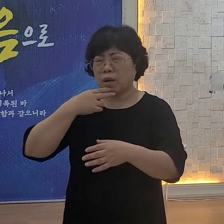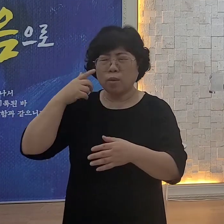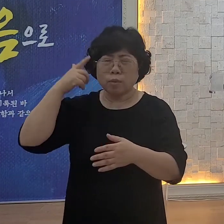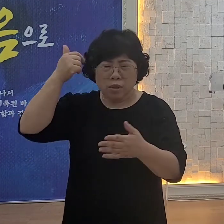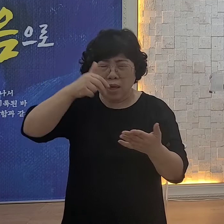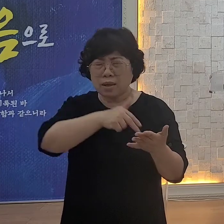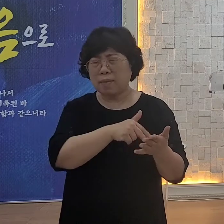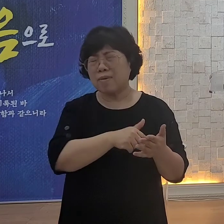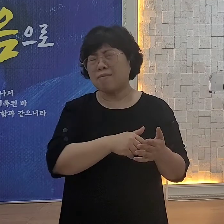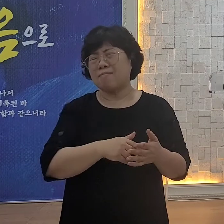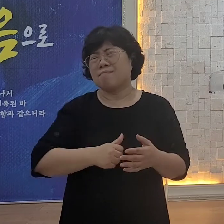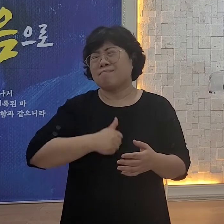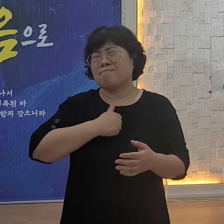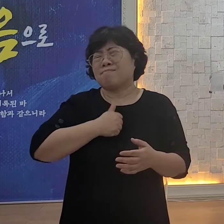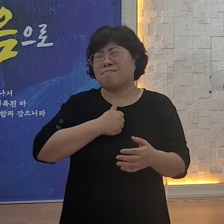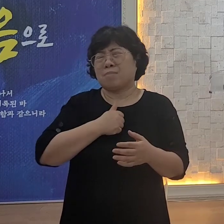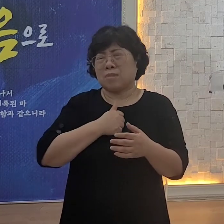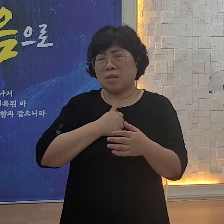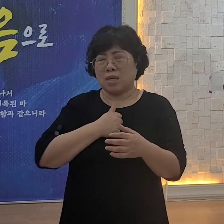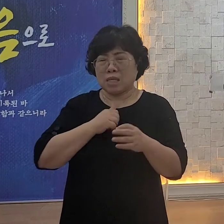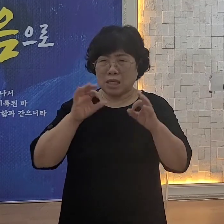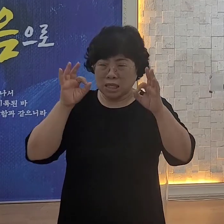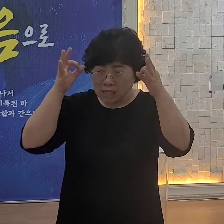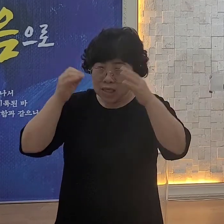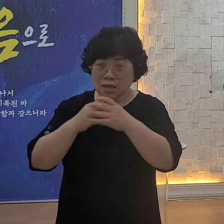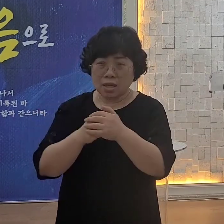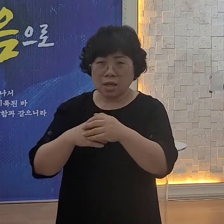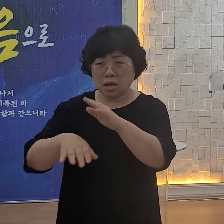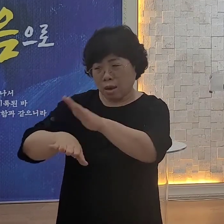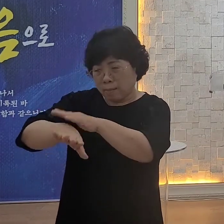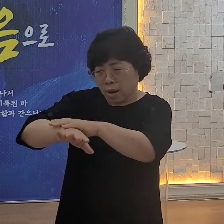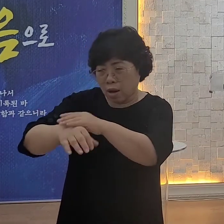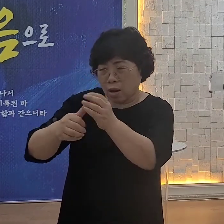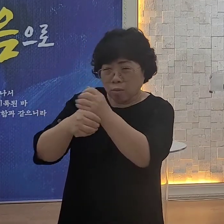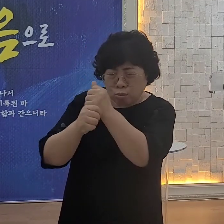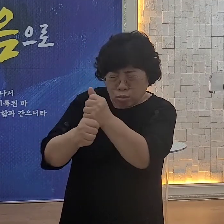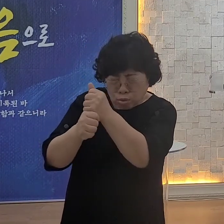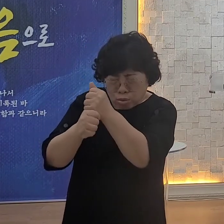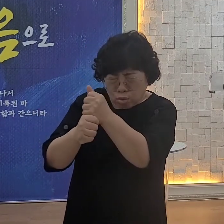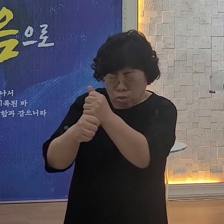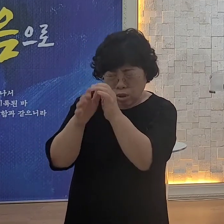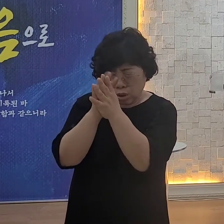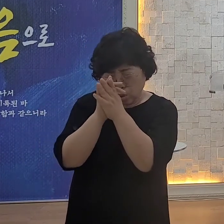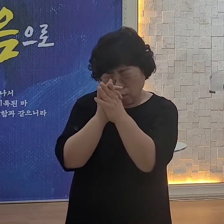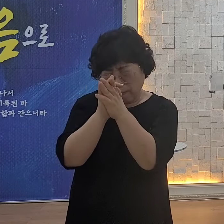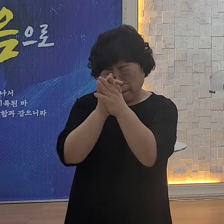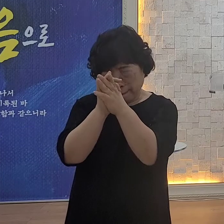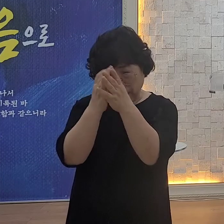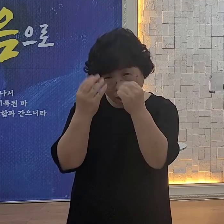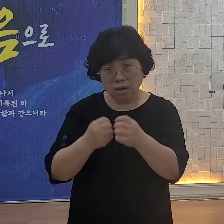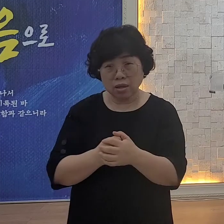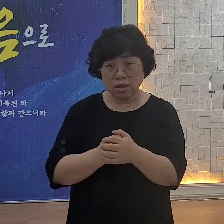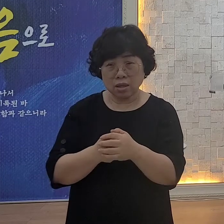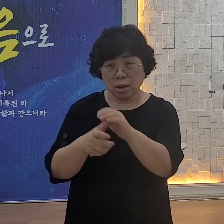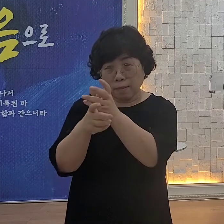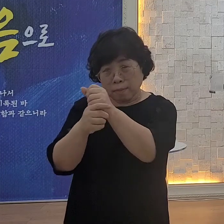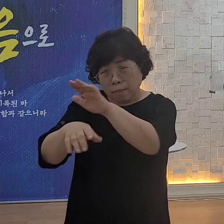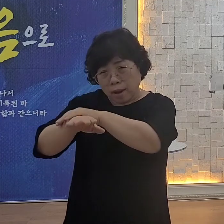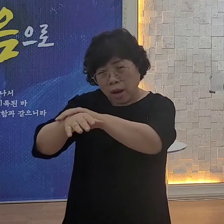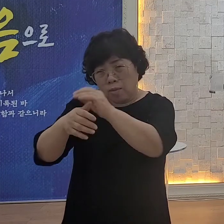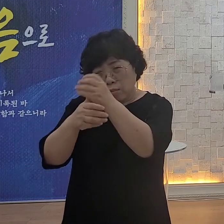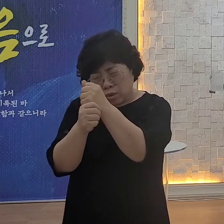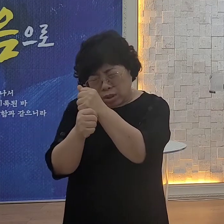줄로 믿으라 막 있잖아요. 그러고 진짜 제 이 팔을 잡고요, 제가 얼마나 기도를 많이 하는지 몰라요. 기도할